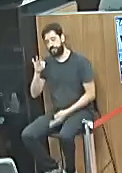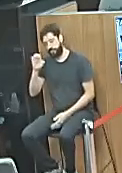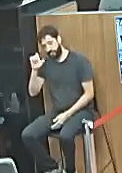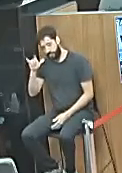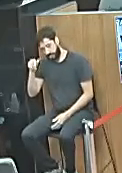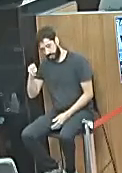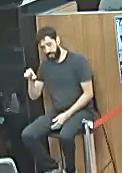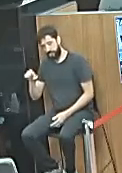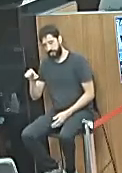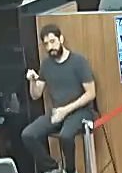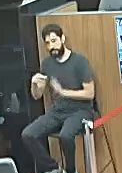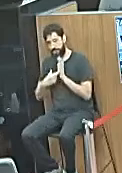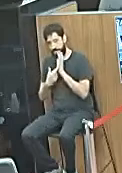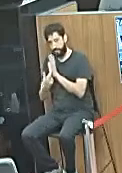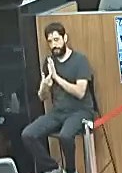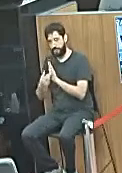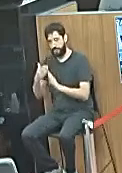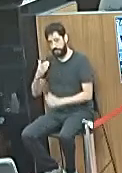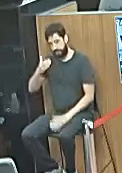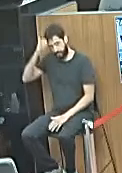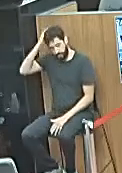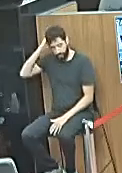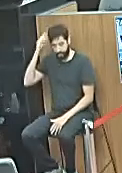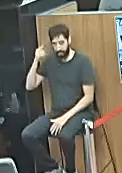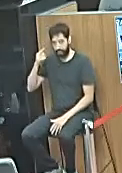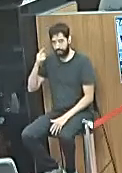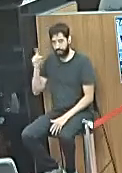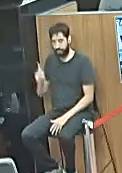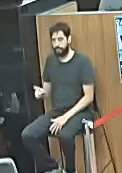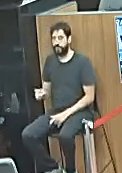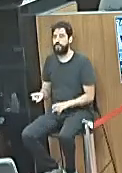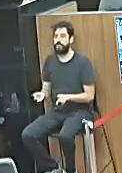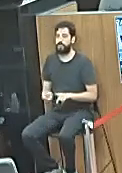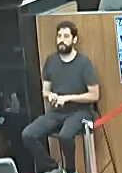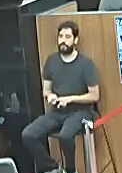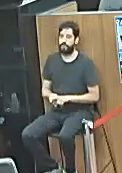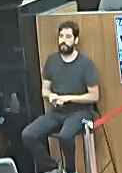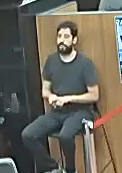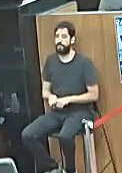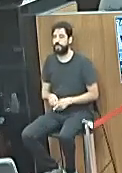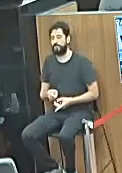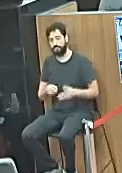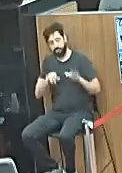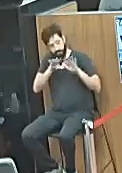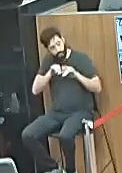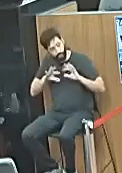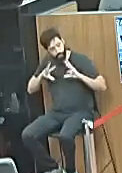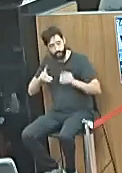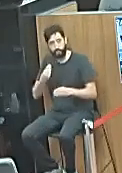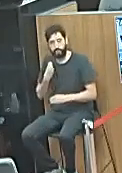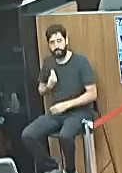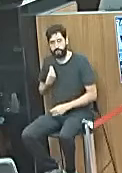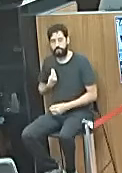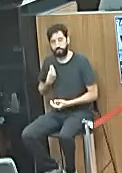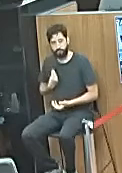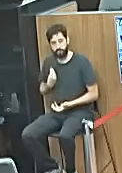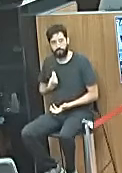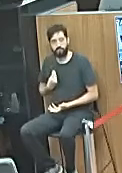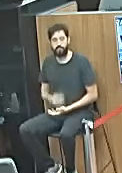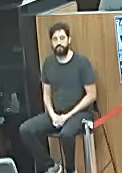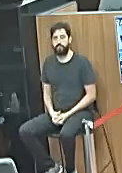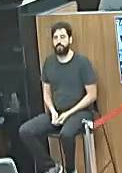e representando excelente disse o governador também o senhor desceu atores e todos os presentes polícia militar